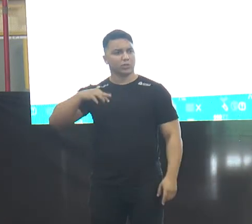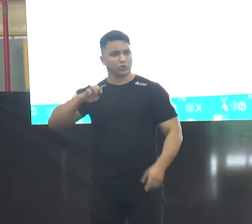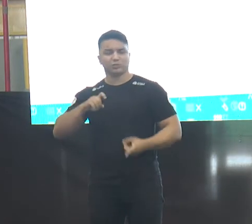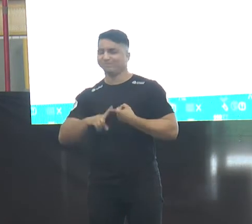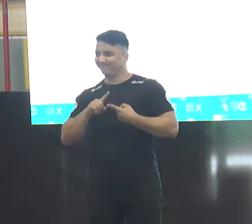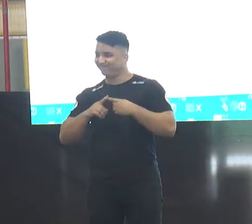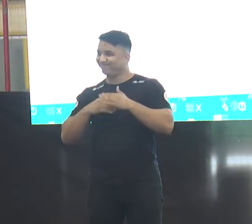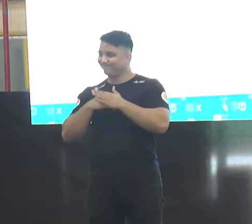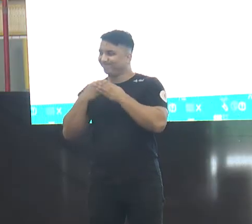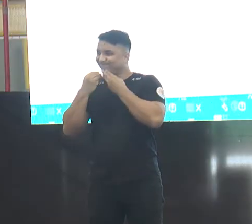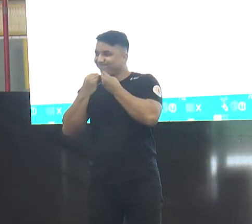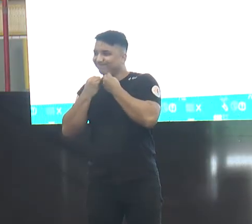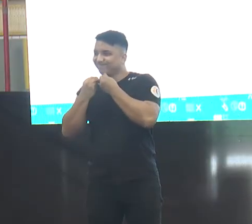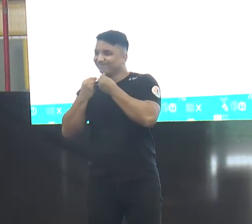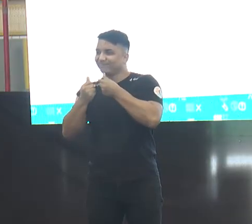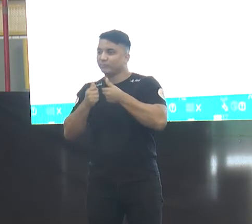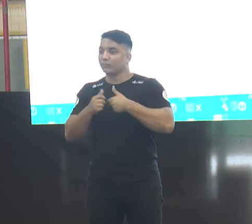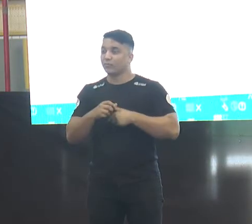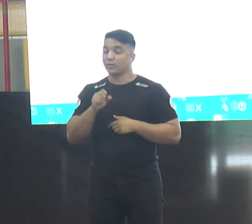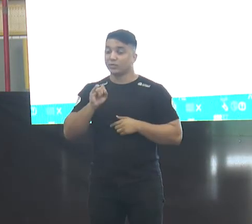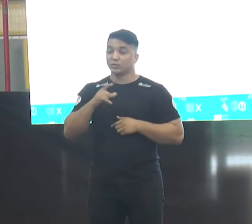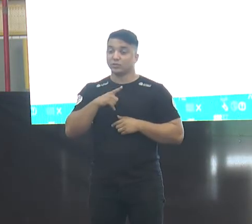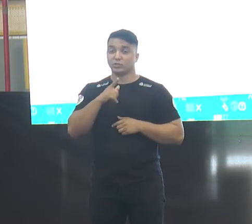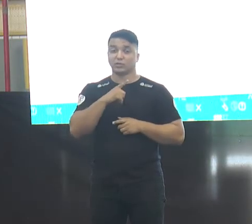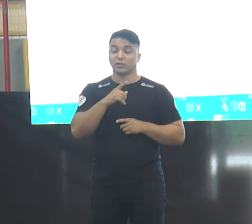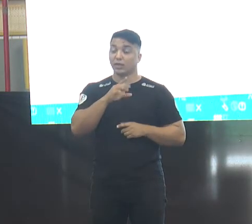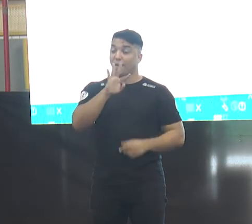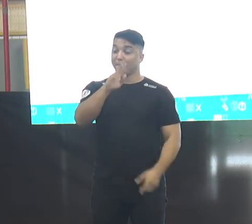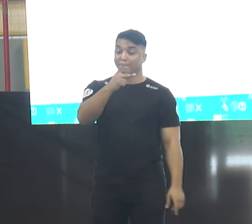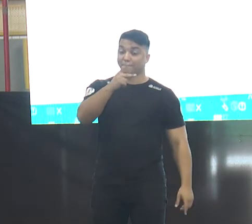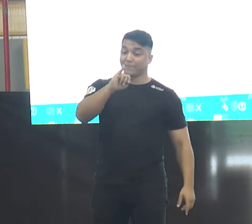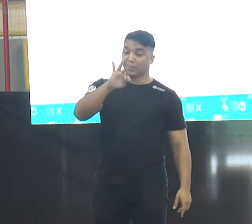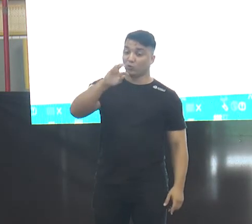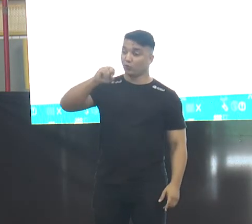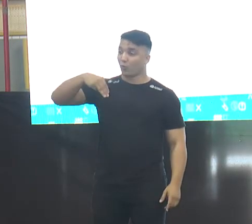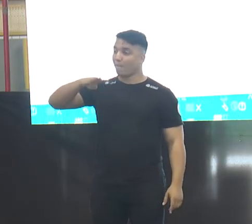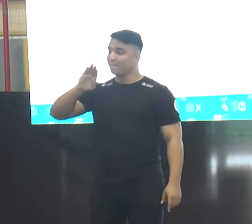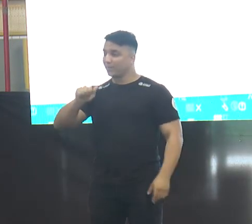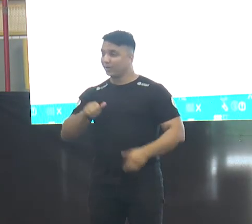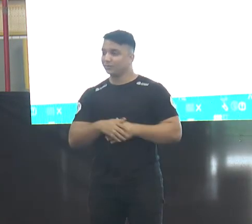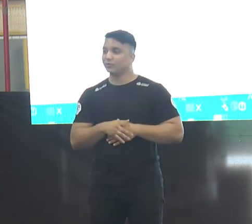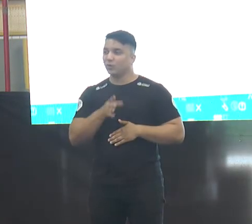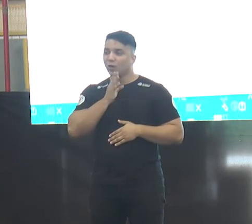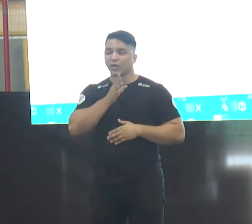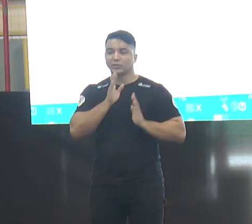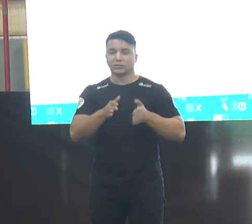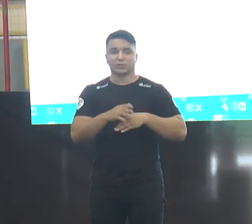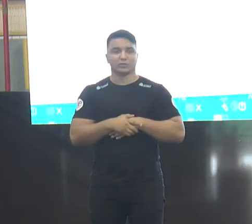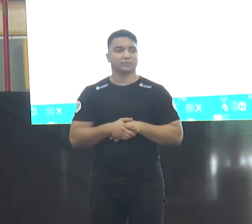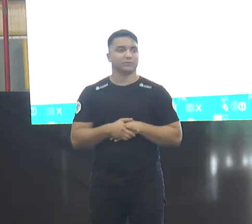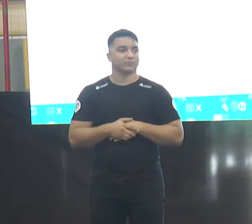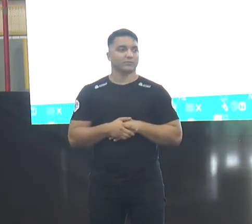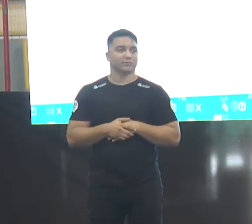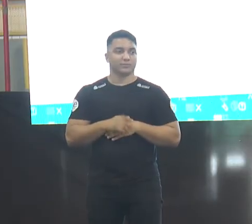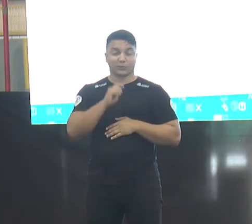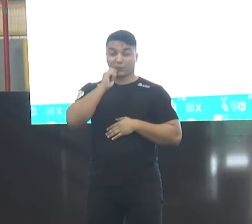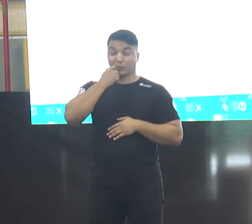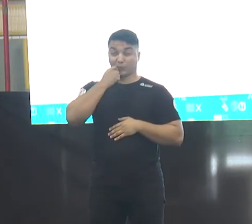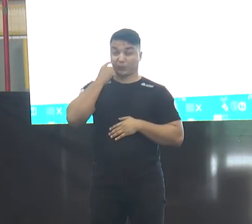também. Quem já chupou pitomba sabe do que eu estou falando. Tem gente que é chupando e fechando os